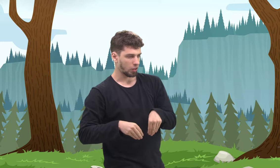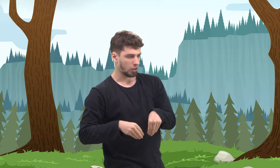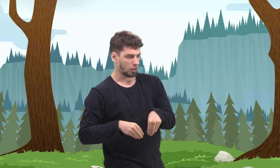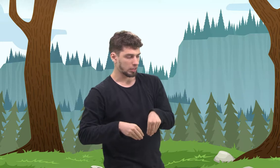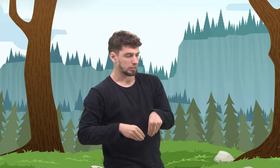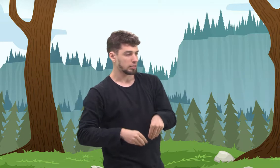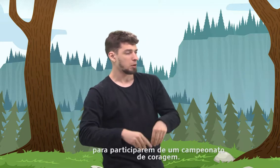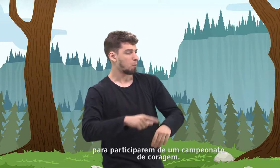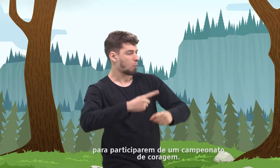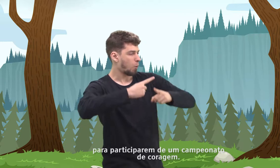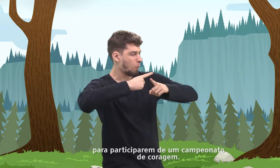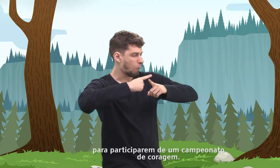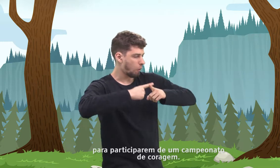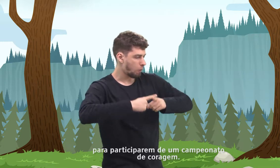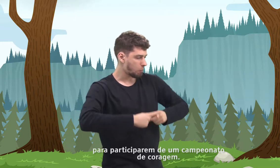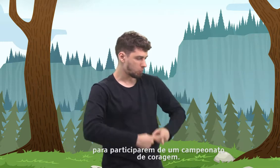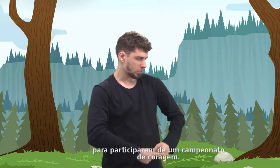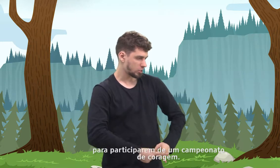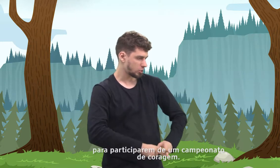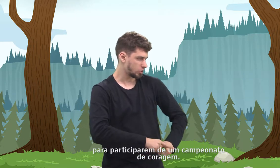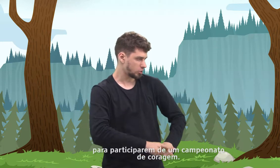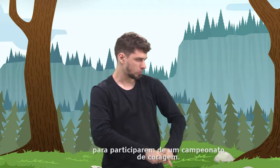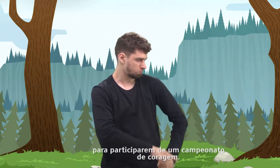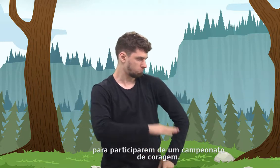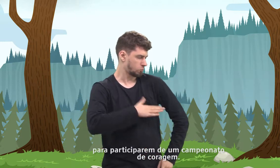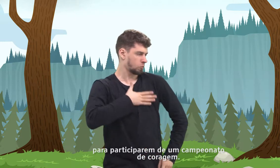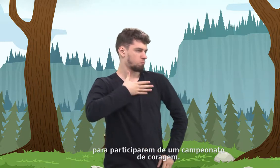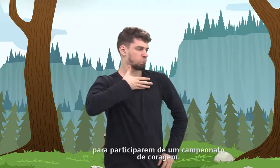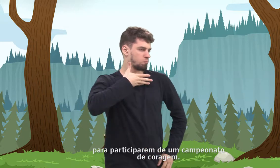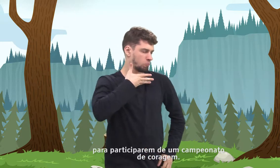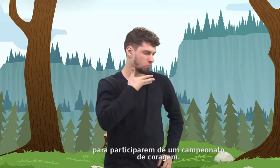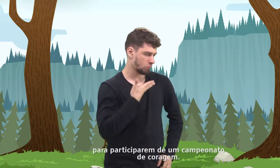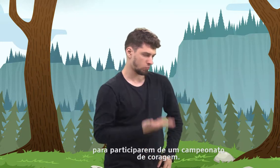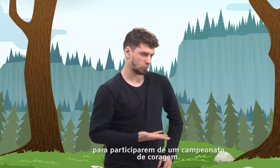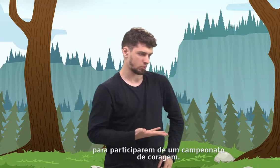para participarem do campeonato de coragem